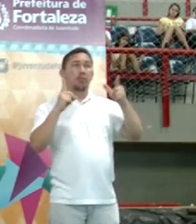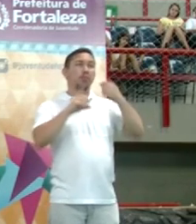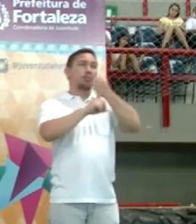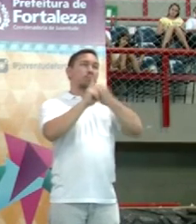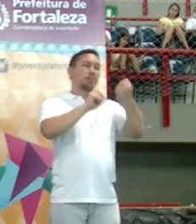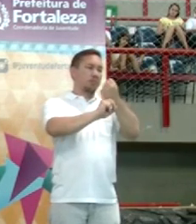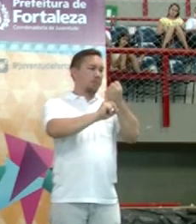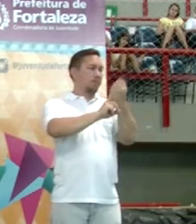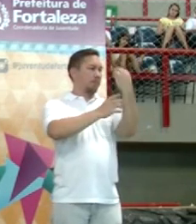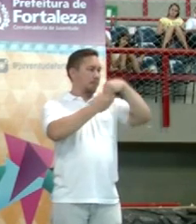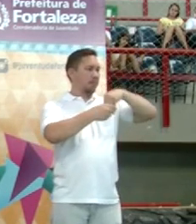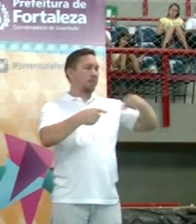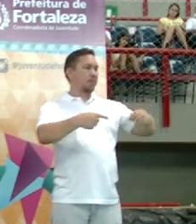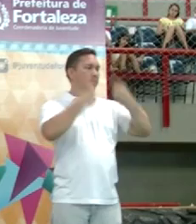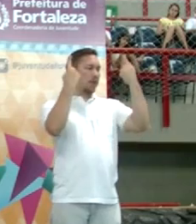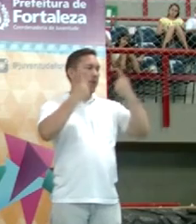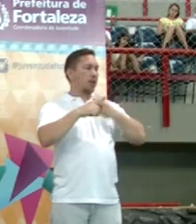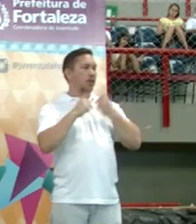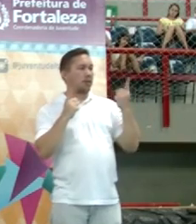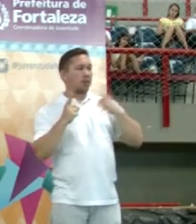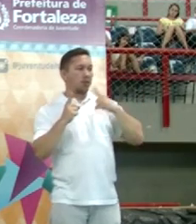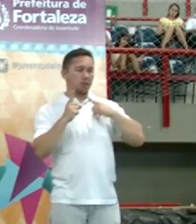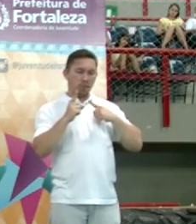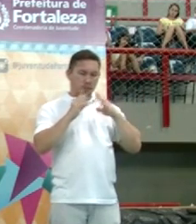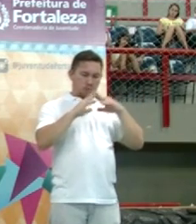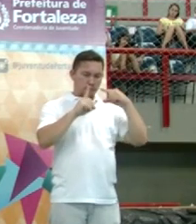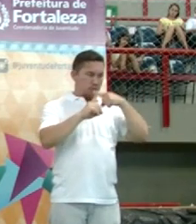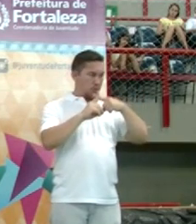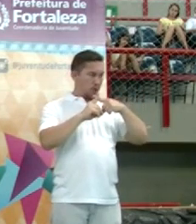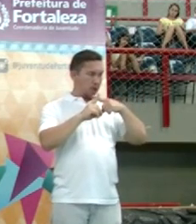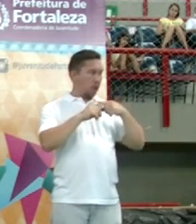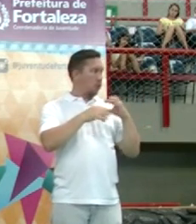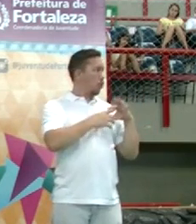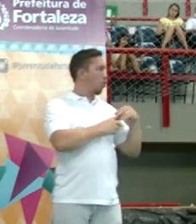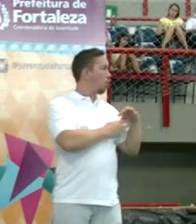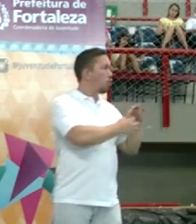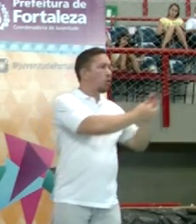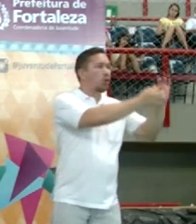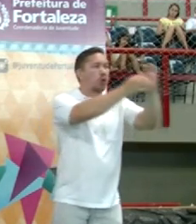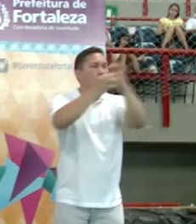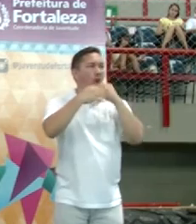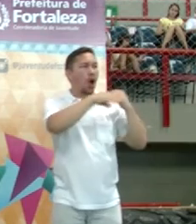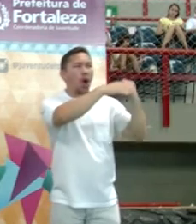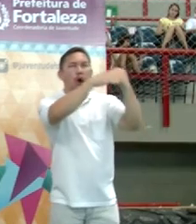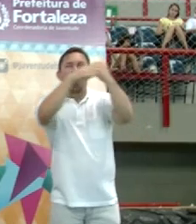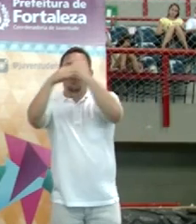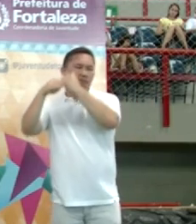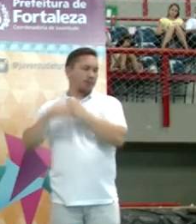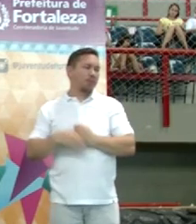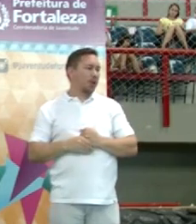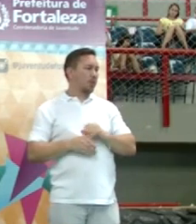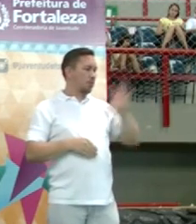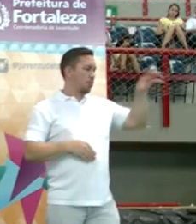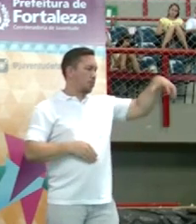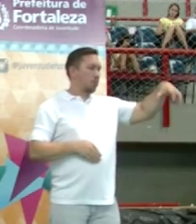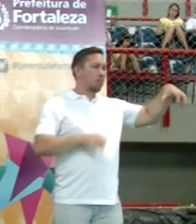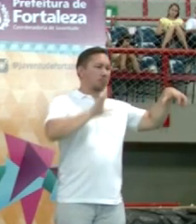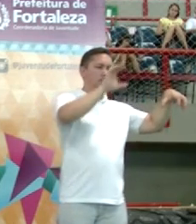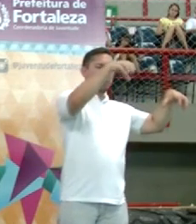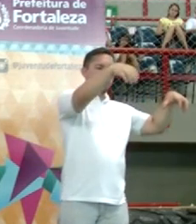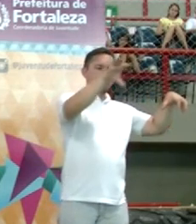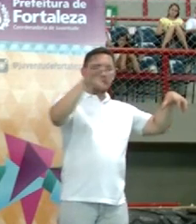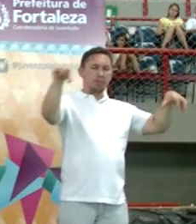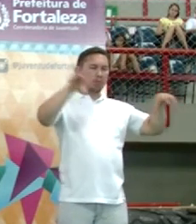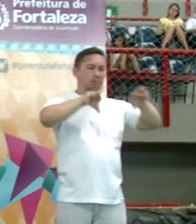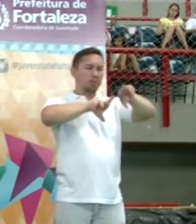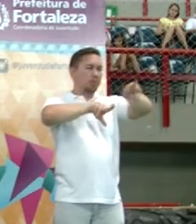sociais, tá? Mas isso não quer dizer que a igreja conseguisse ser homogênea. Cada senhor feudal tem uma igreja dentro